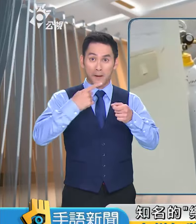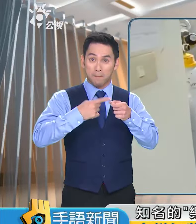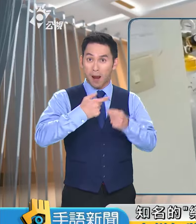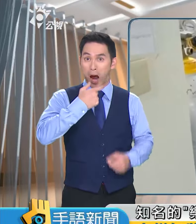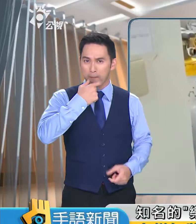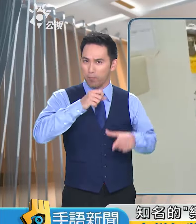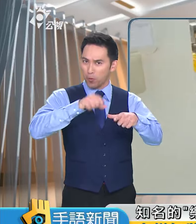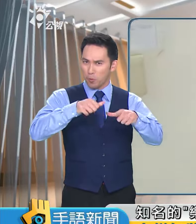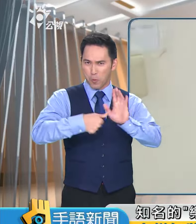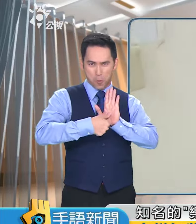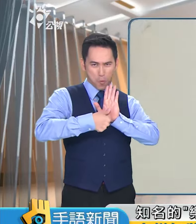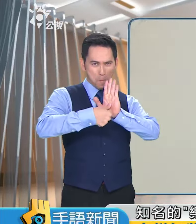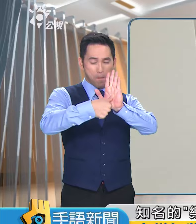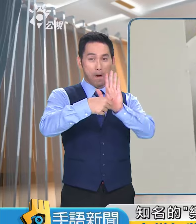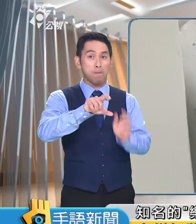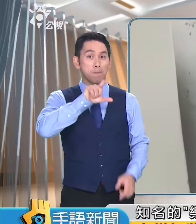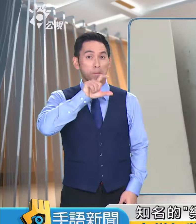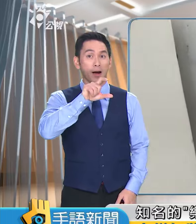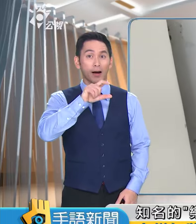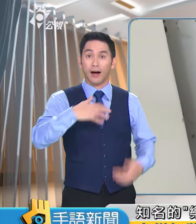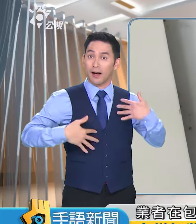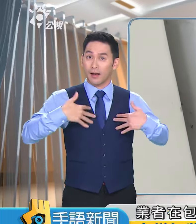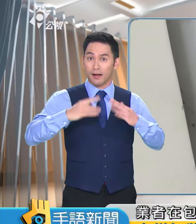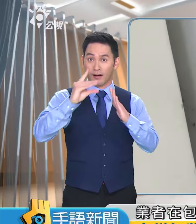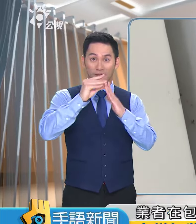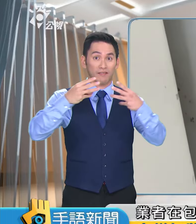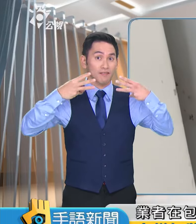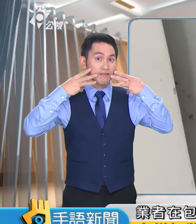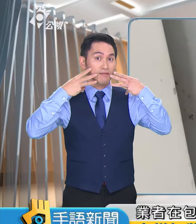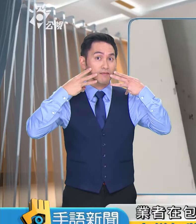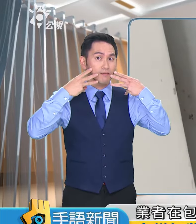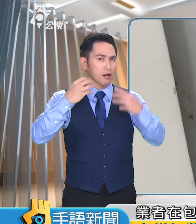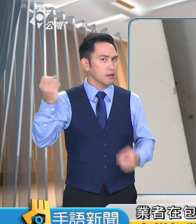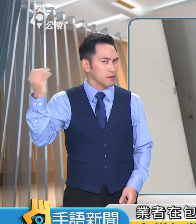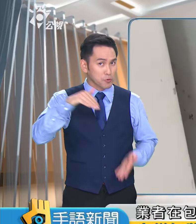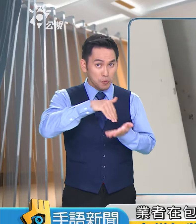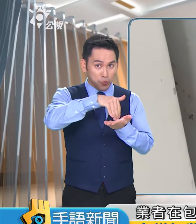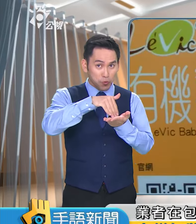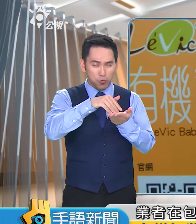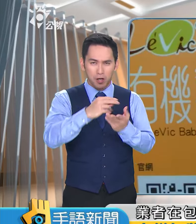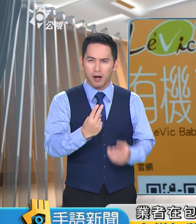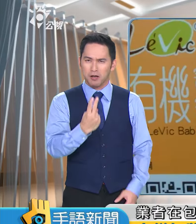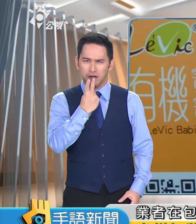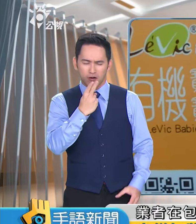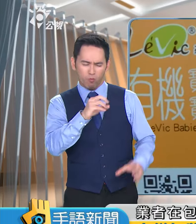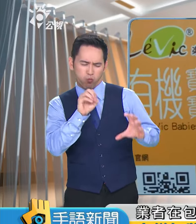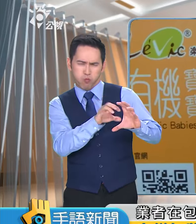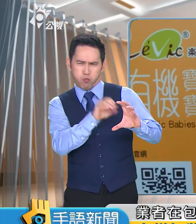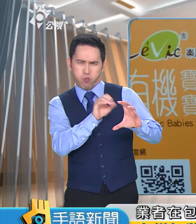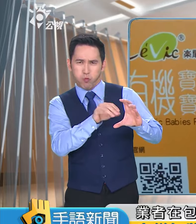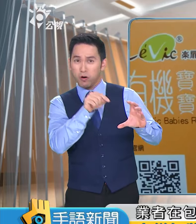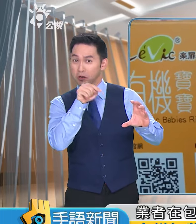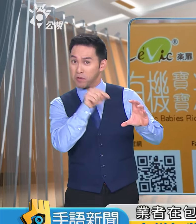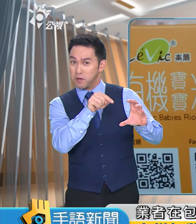的乐飞宝宝米饼，业者在包装填充不能用在食品的工业氮气，